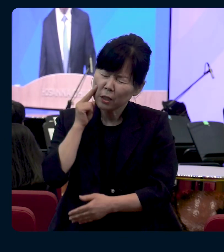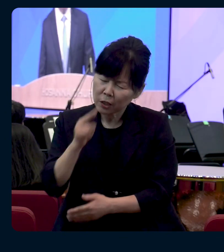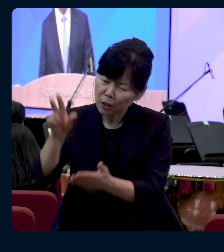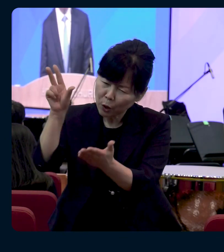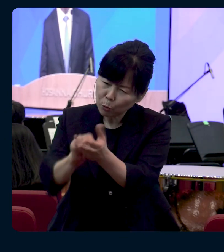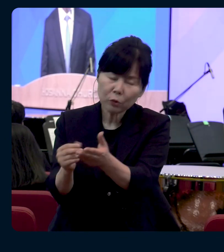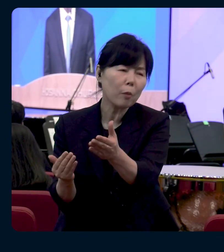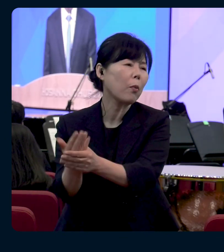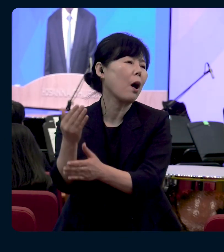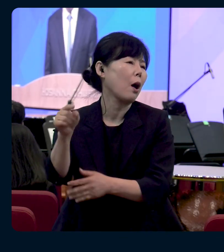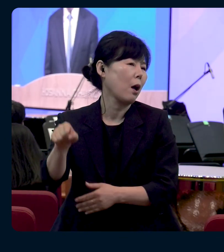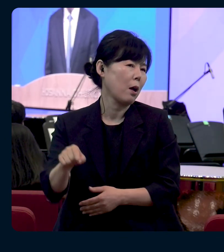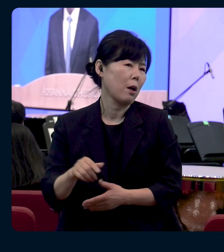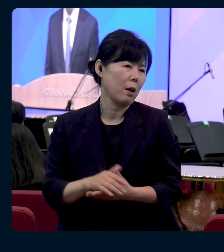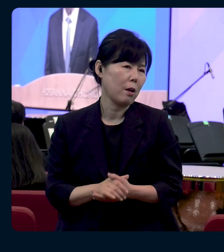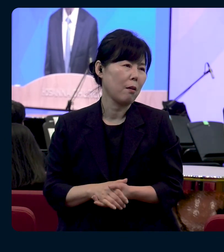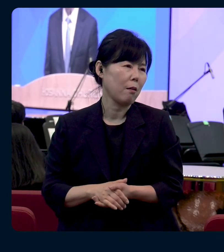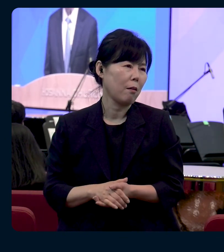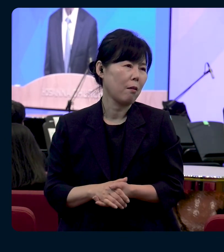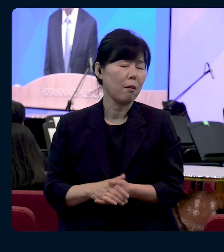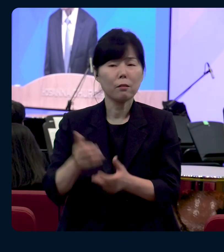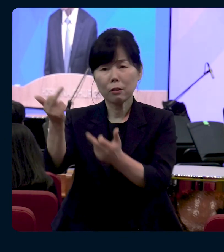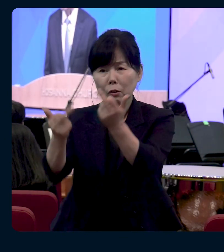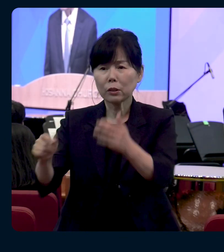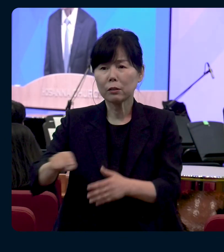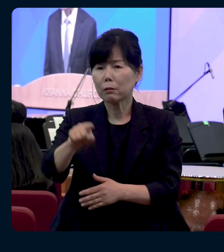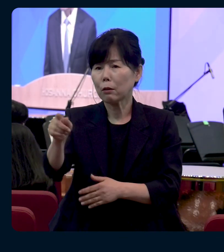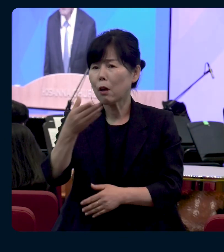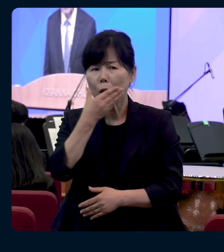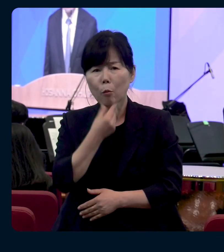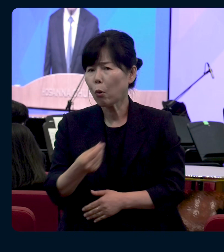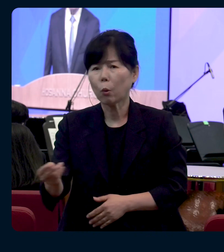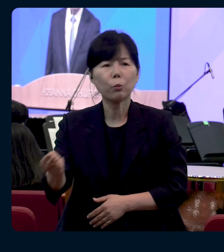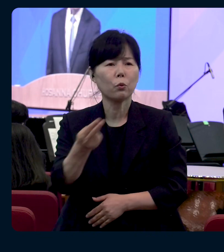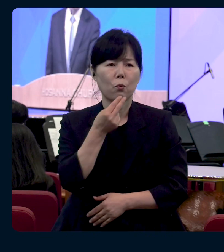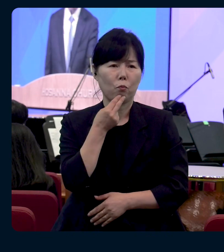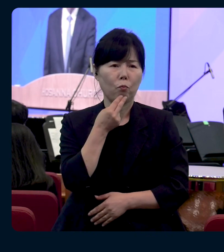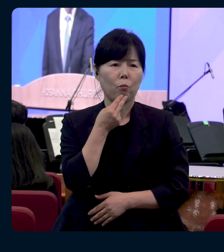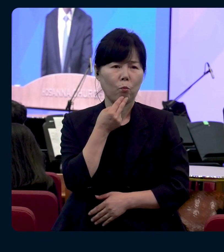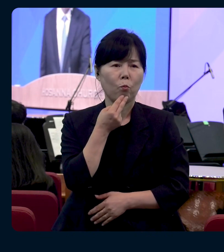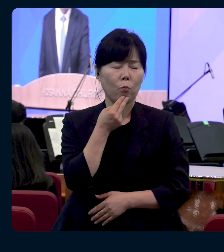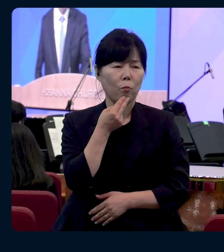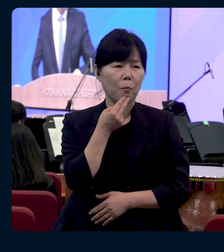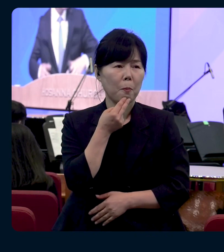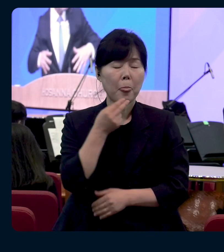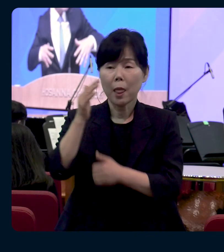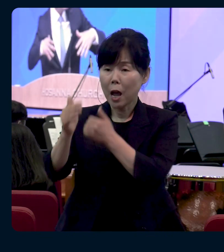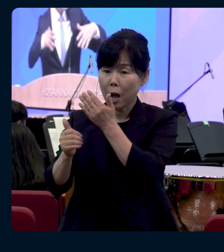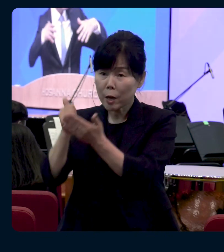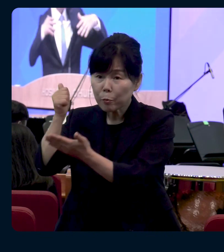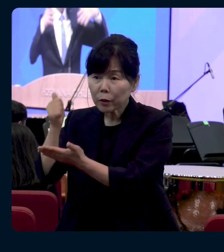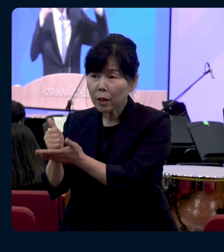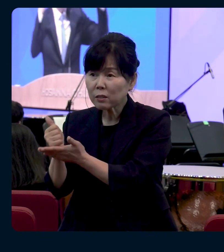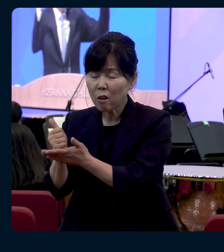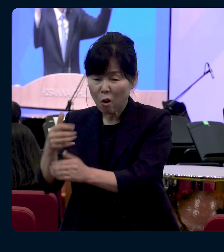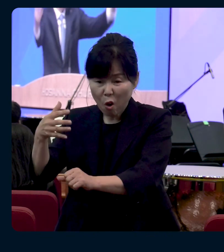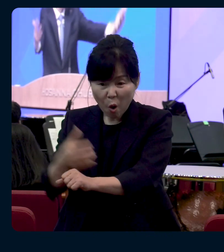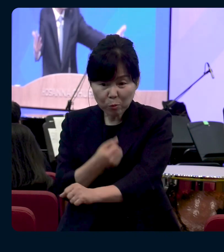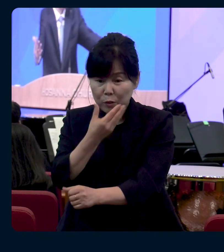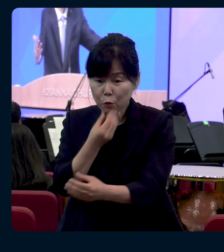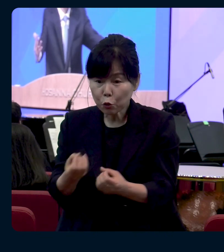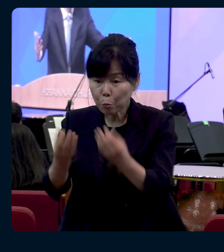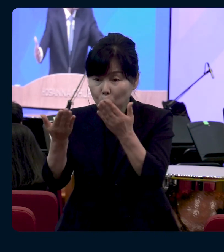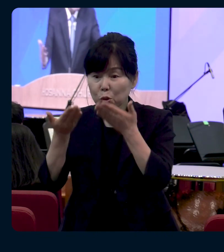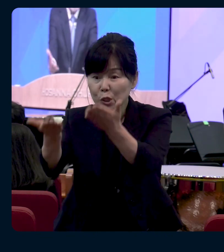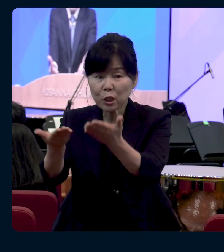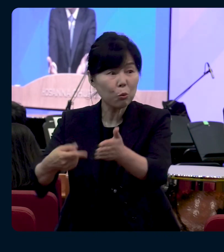있습니다. 그래서 사실은 그들은 절대로 행복할 수가 없는 거예요. 하나님이 지금 굉장히 엄청난 축복을 주시려고